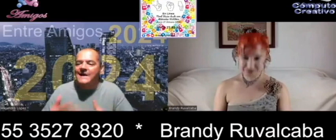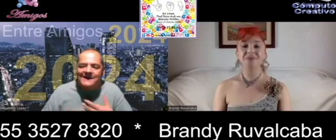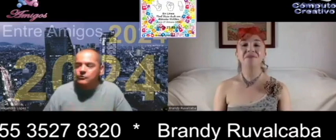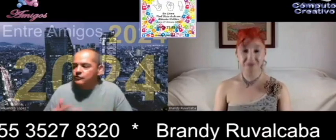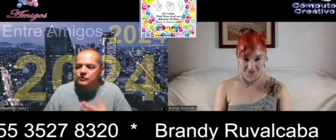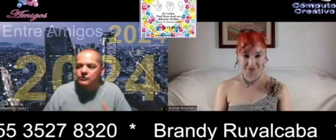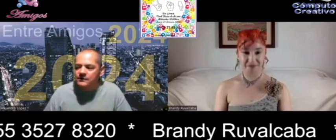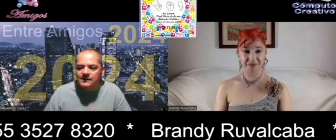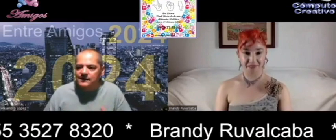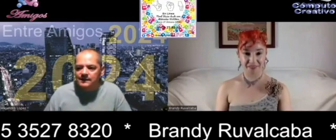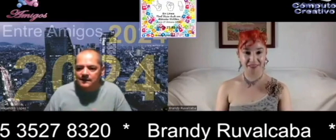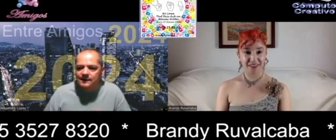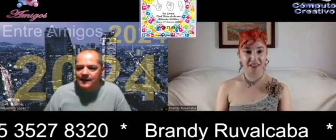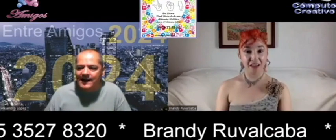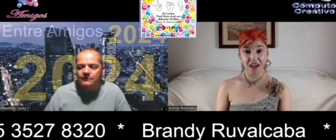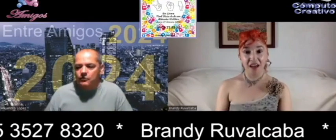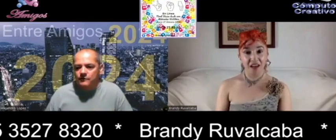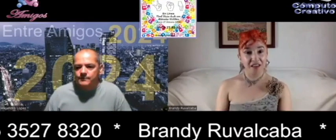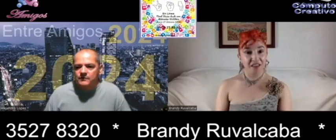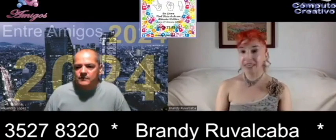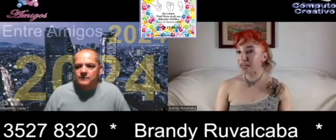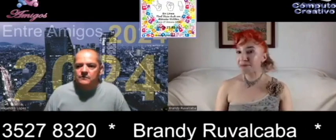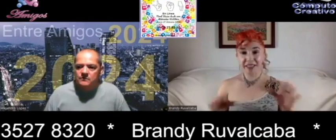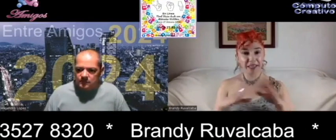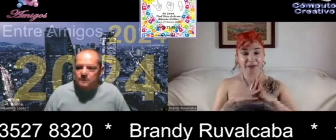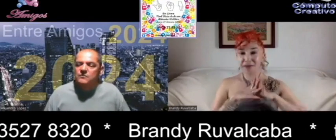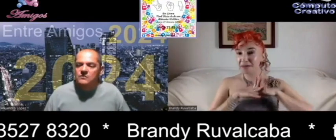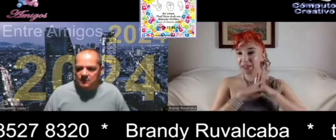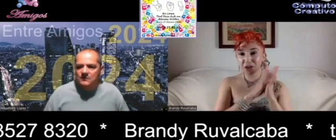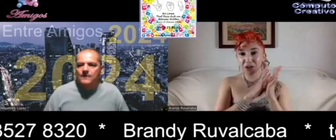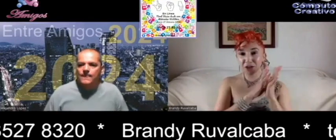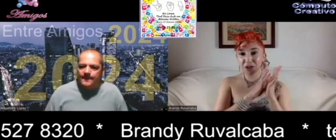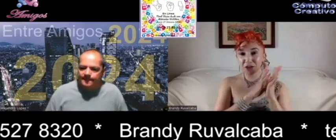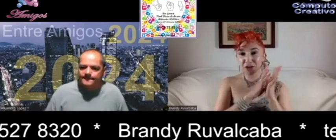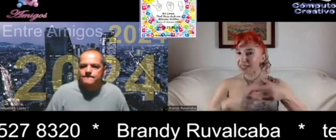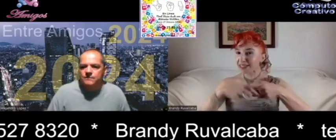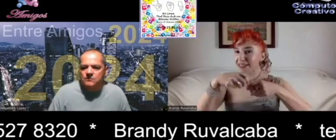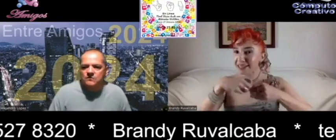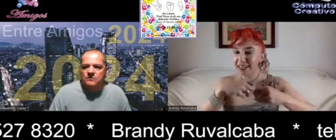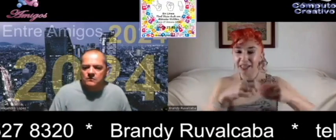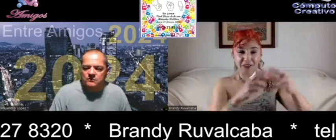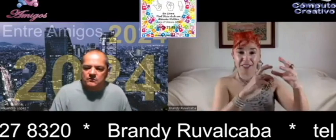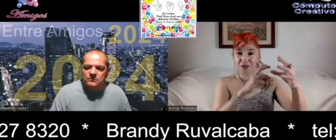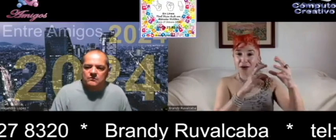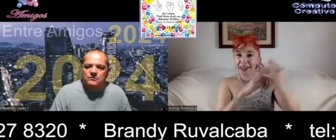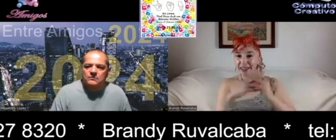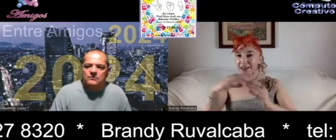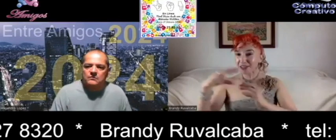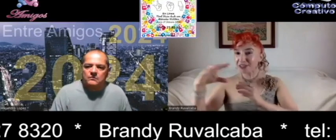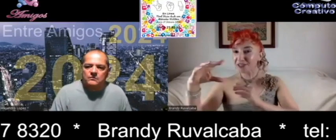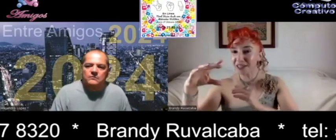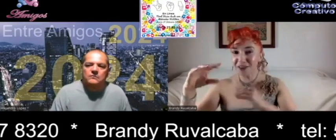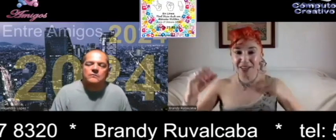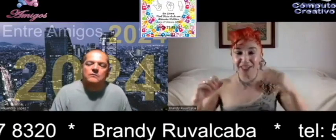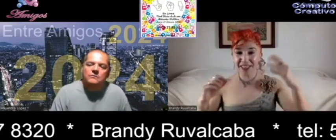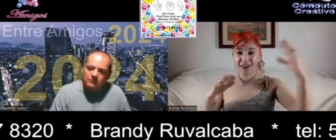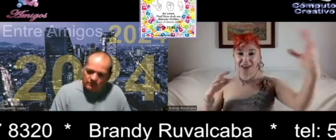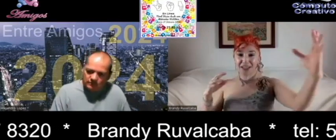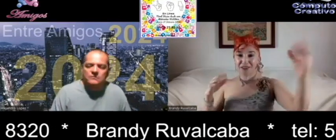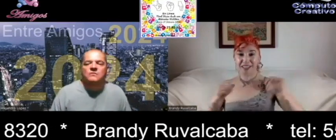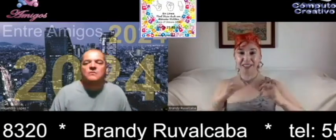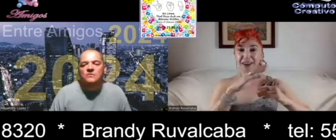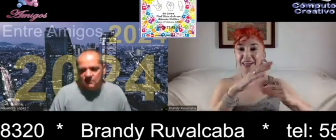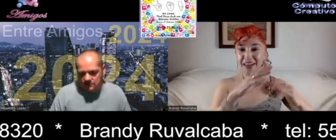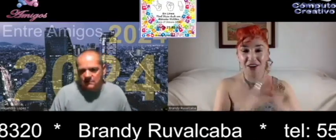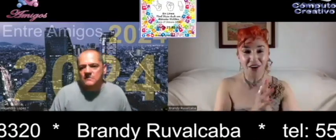estoy generando, estoy creando. Siempre, siempre me mandas todo lo que estás haciendo. Y ahora esta taza, y ahora este juguete, y ahora estos dragones,